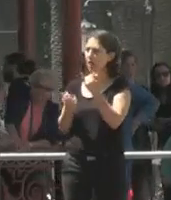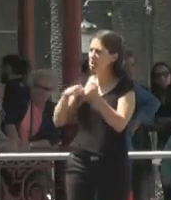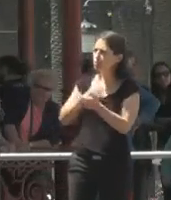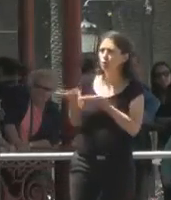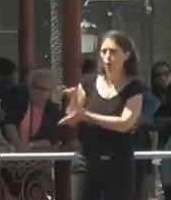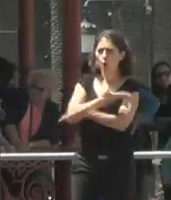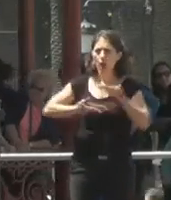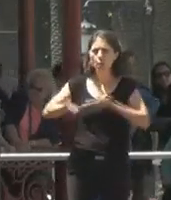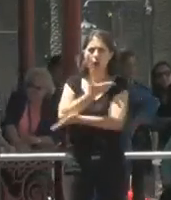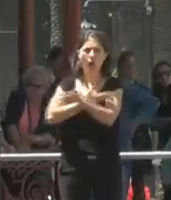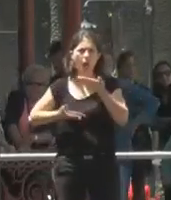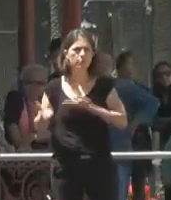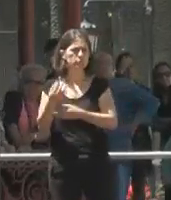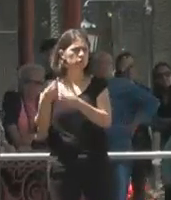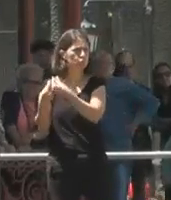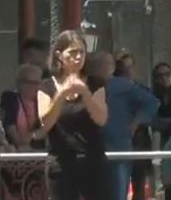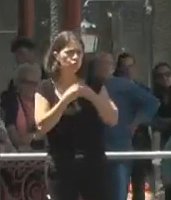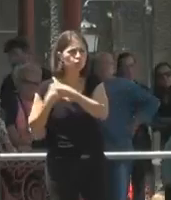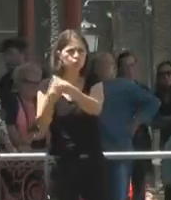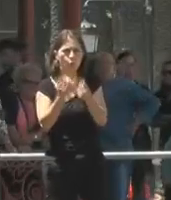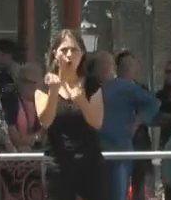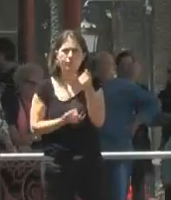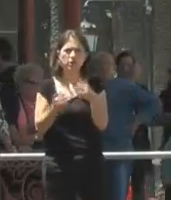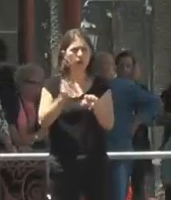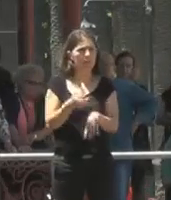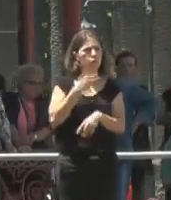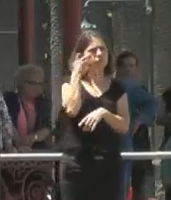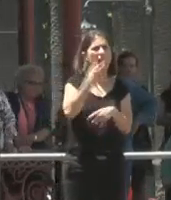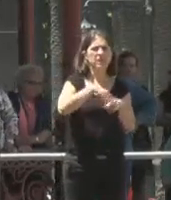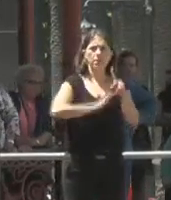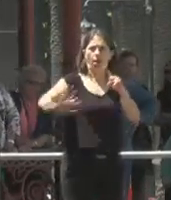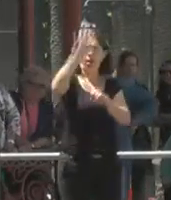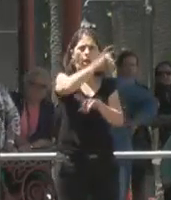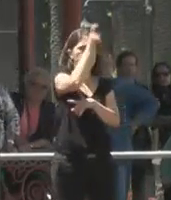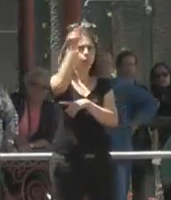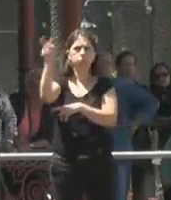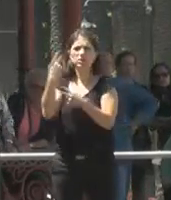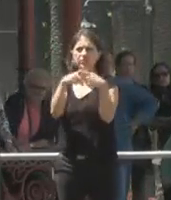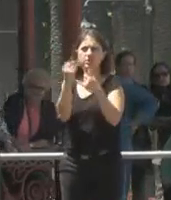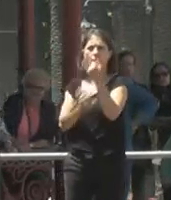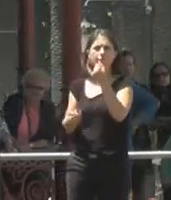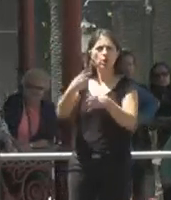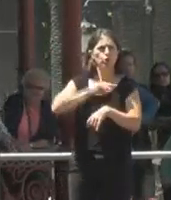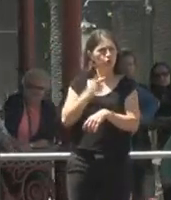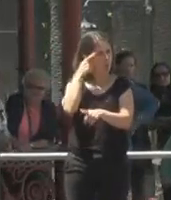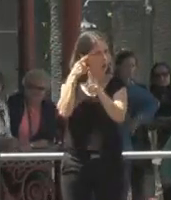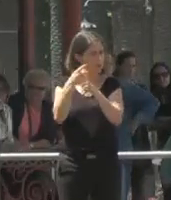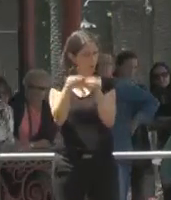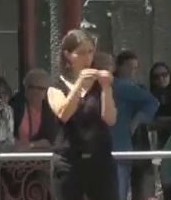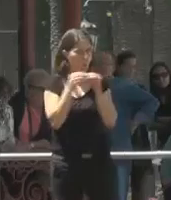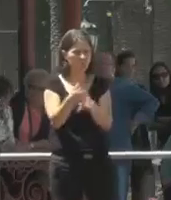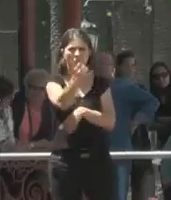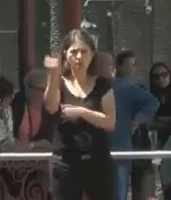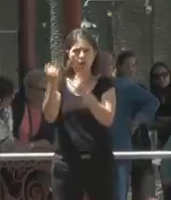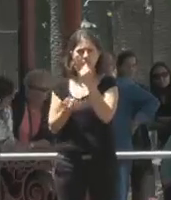colaboramos, que cooperamos, e compañeiros e compañeiras das diferentes povos de España que sabemos que temos obxectivos políticos comuns e que podemos traballar